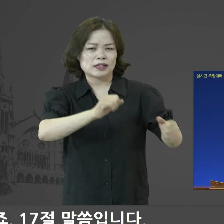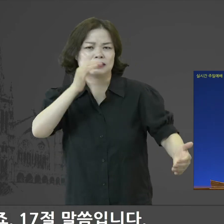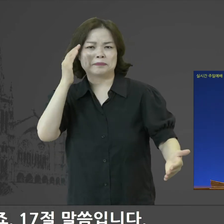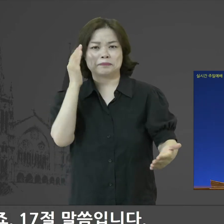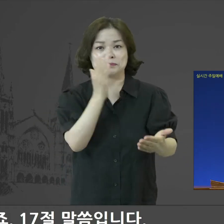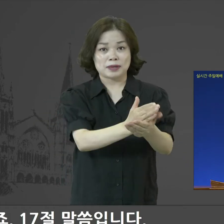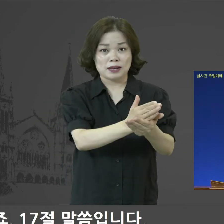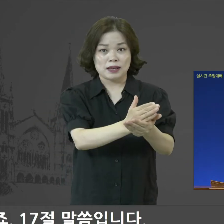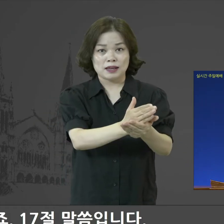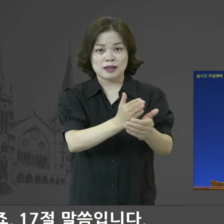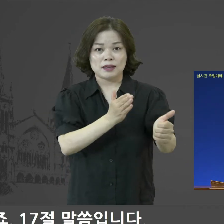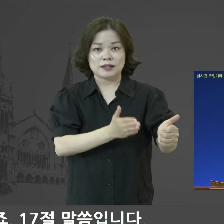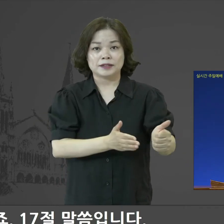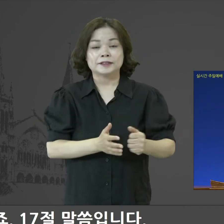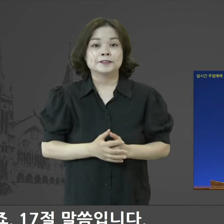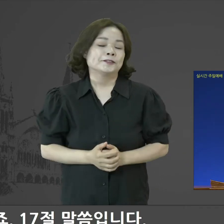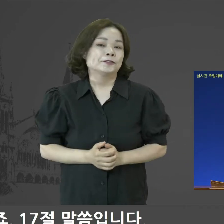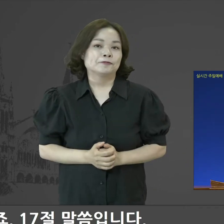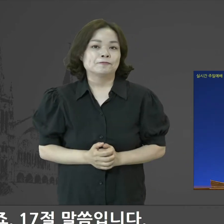말라.